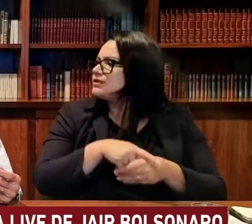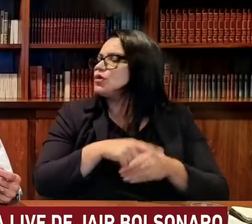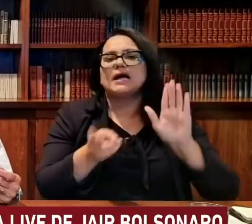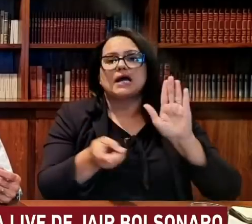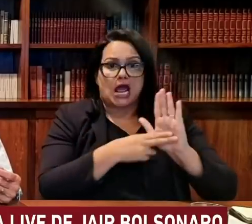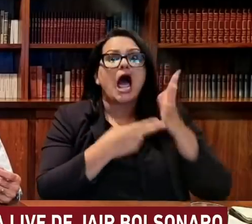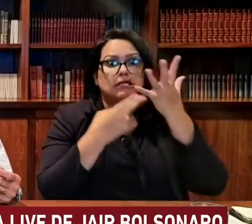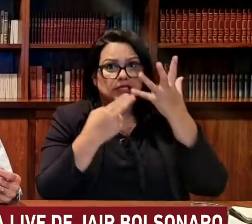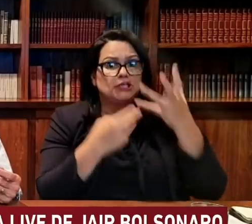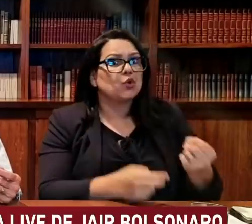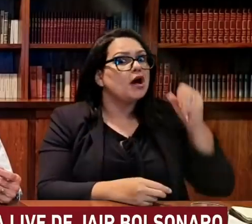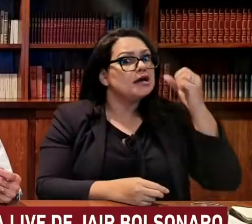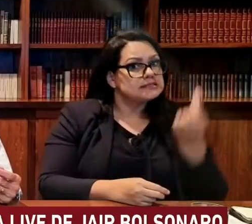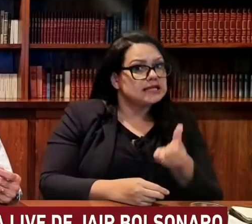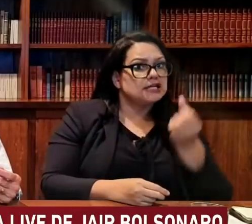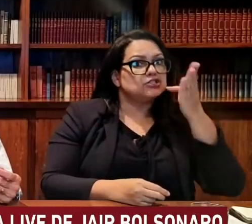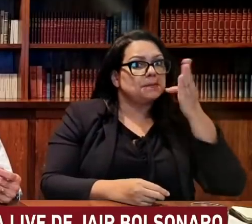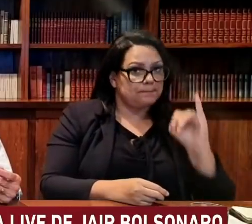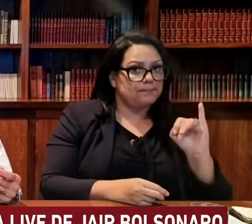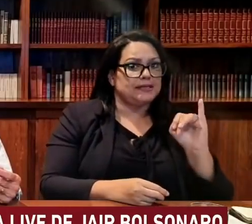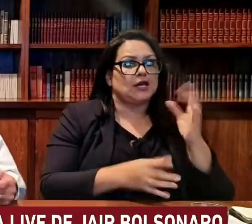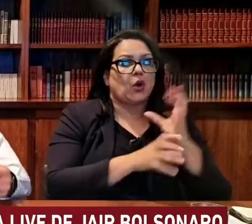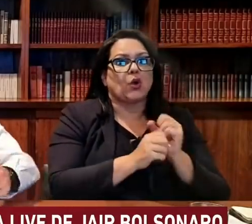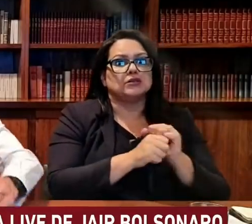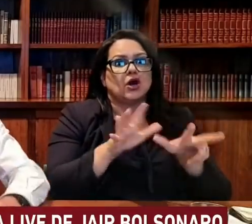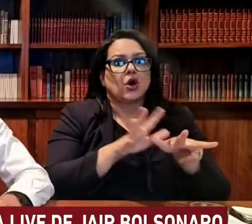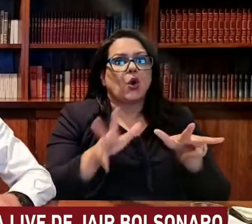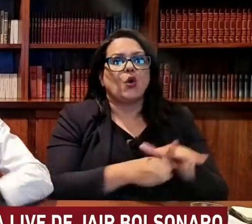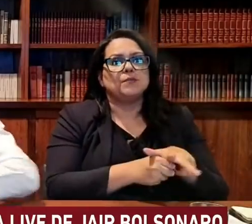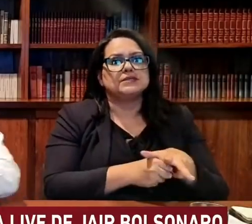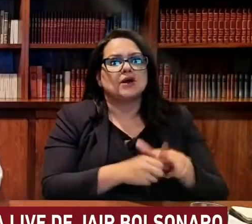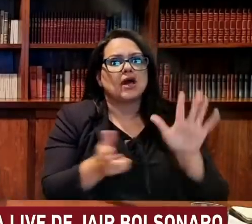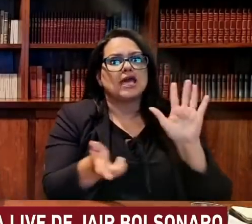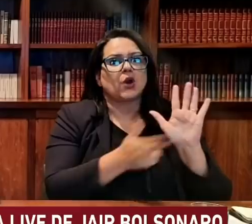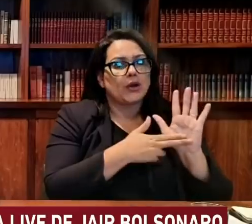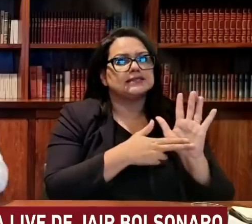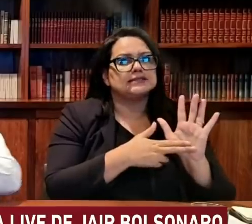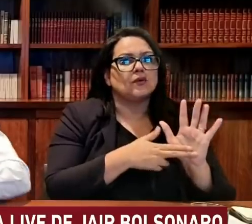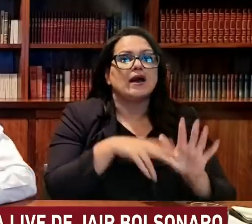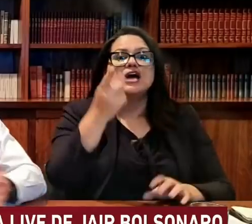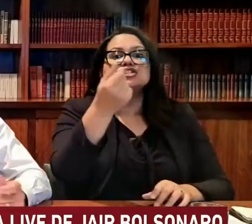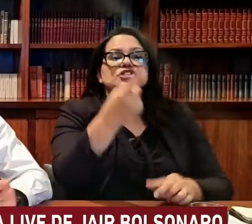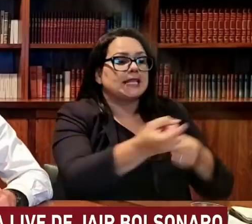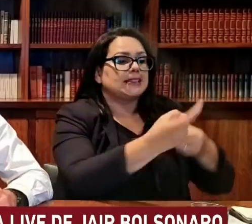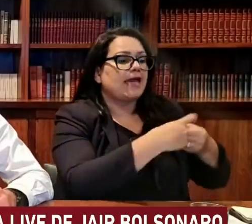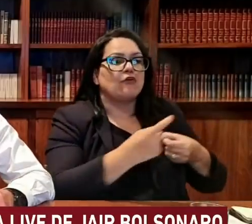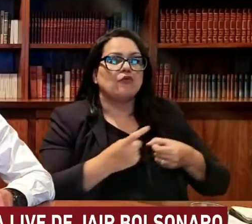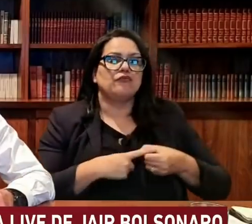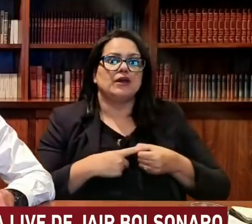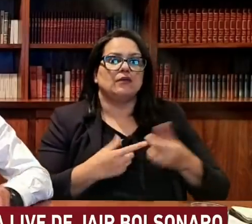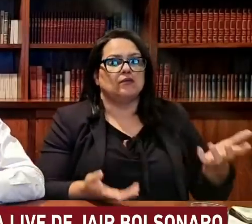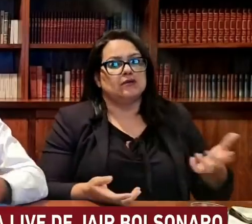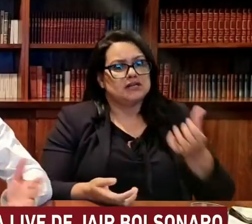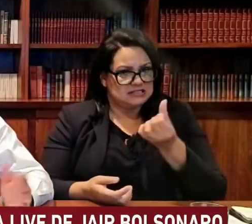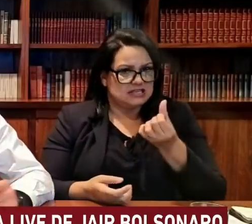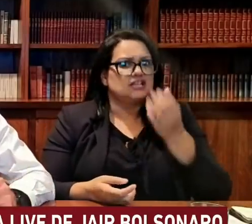presidente, publicamente, 6 bilhões de reais de conta de corrupção. Não é reconheceu. É dinheiro devolvido pelos delatores. Isso. 6 bilhões de reais.